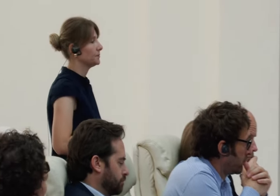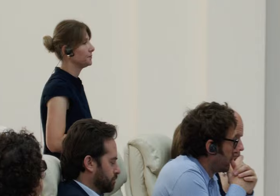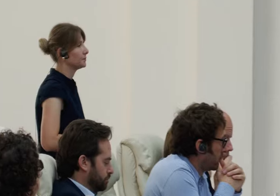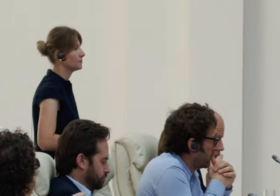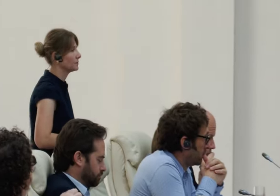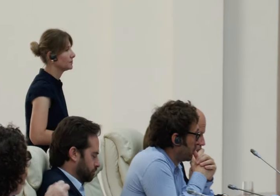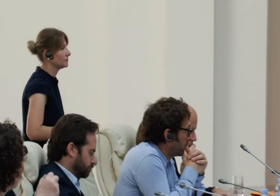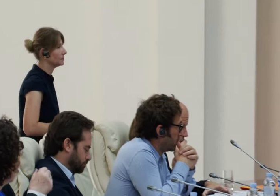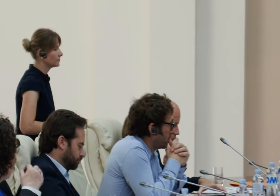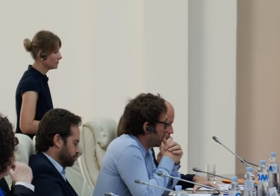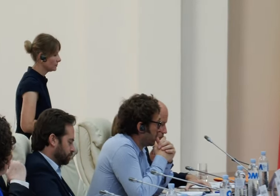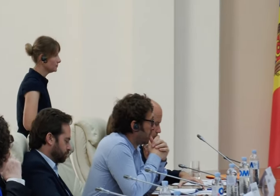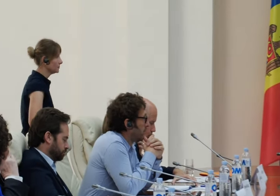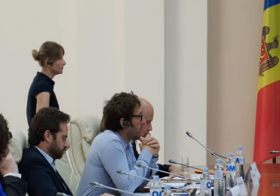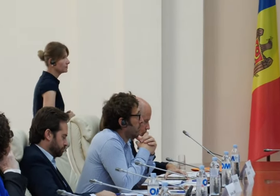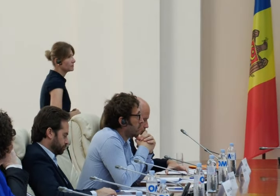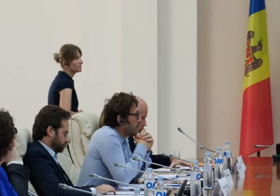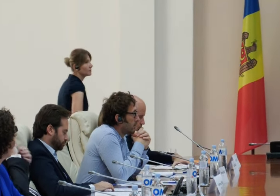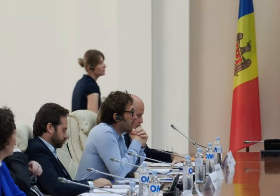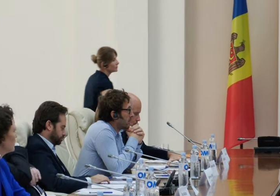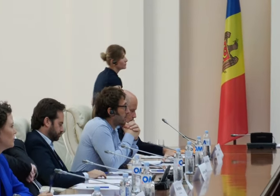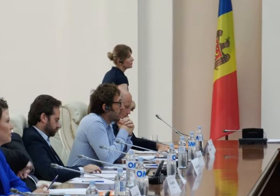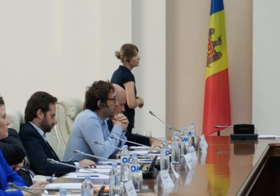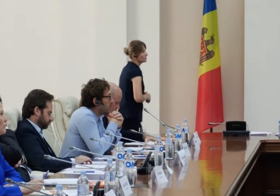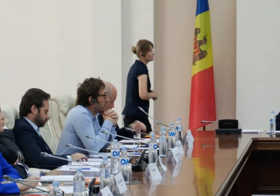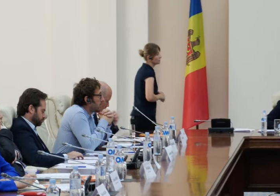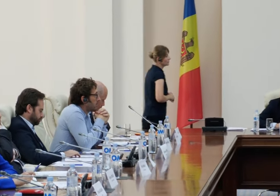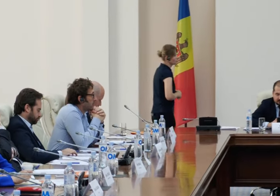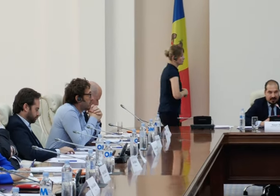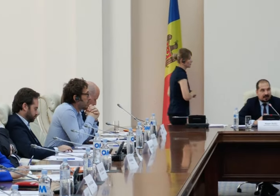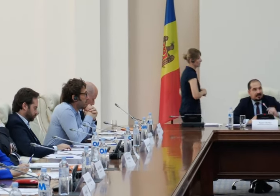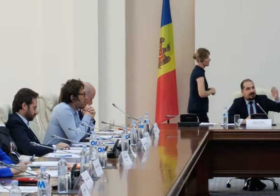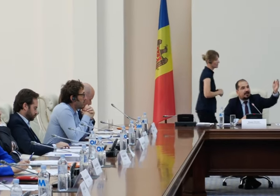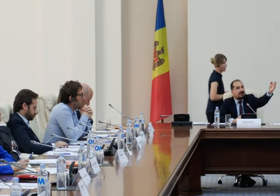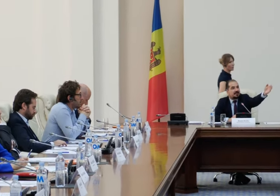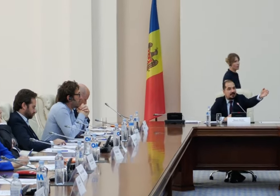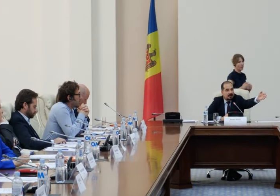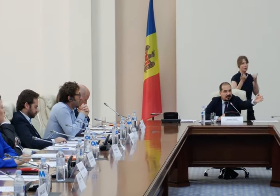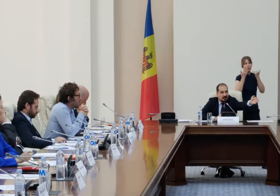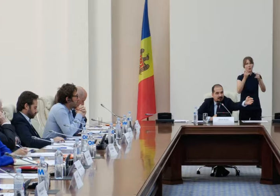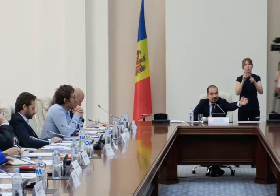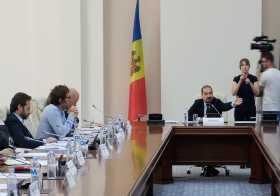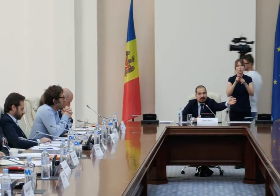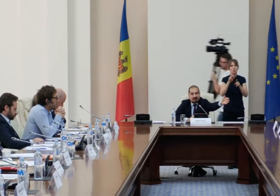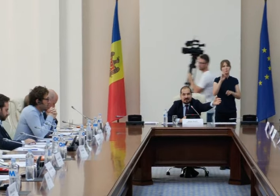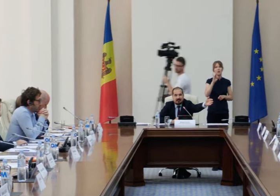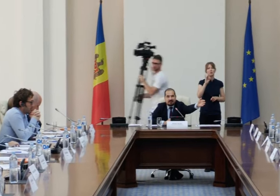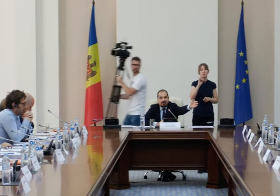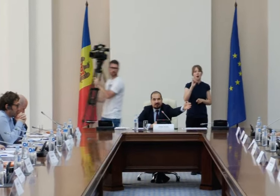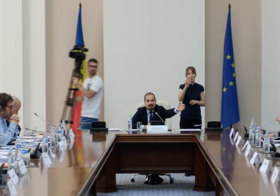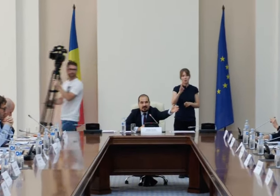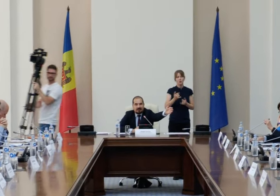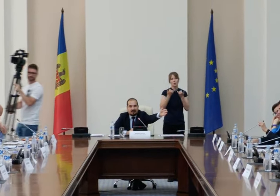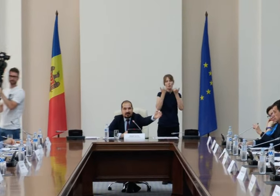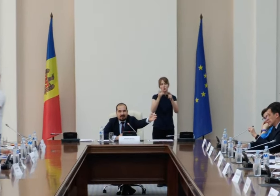Carina. Acum aș vrea să-i dau cuvântul colegului nostru Bertrand Blanc, care se află aici. Vreau să ofer suficient timp